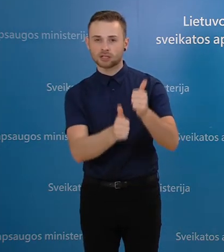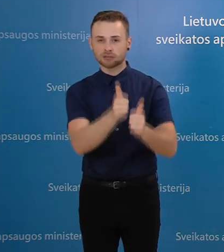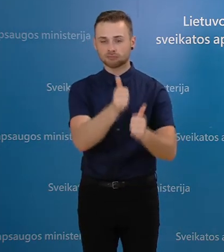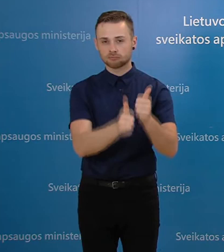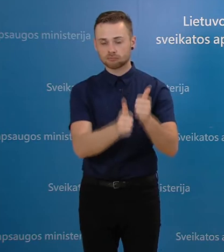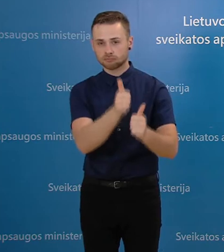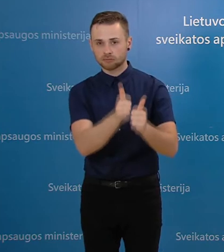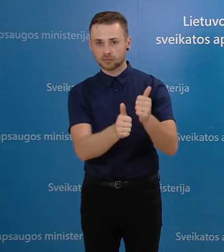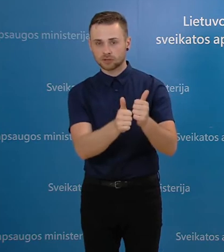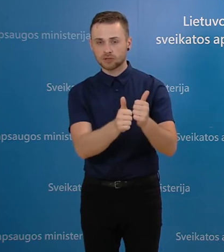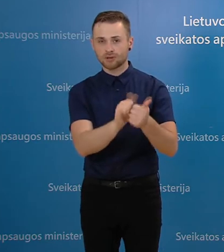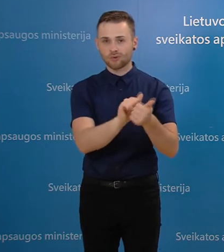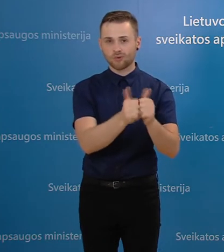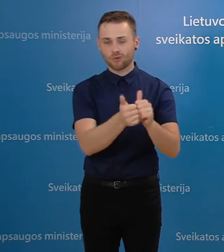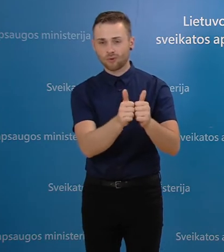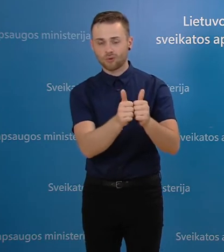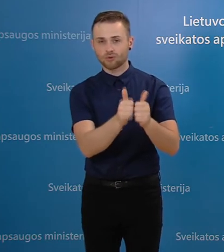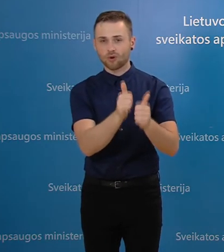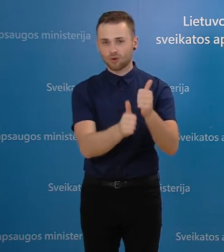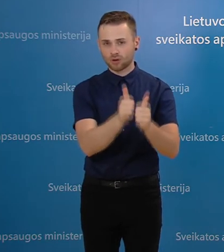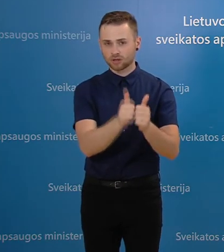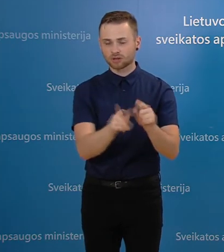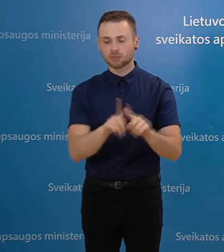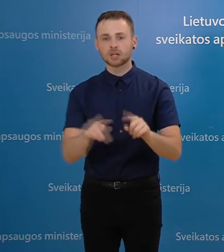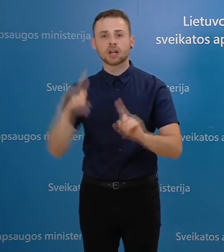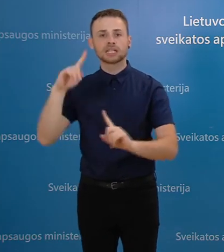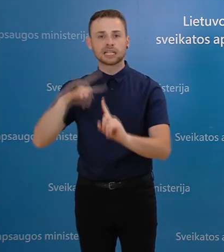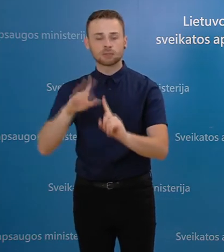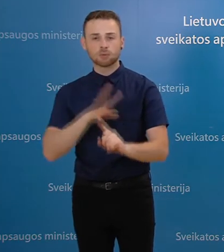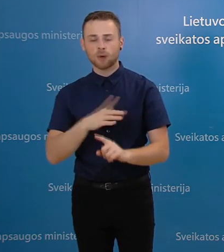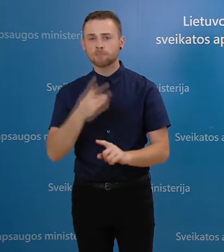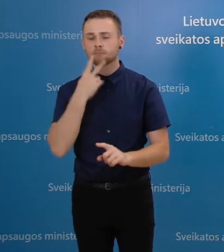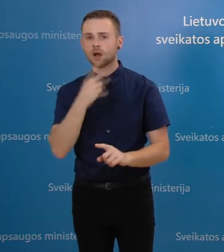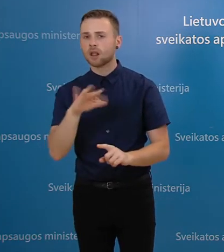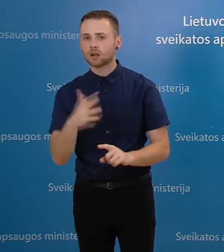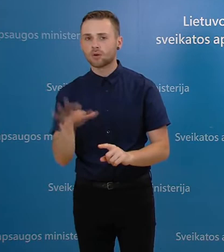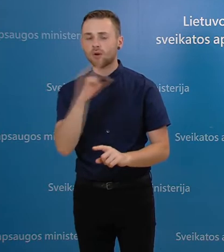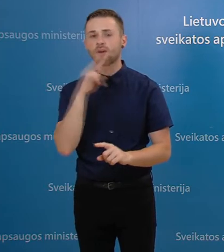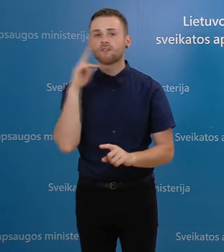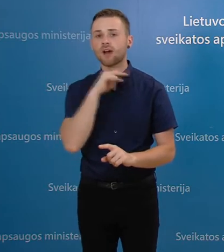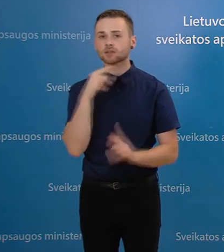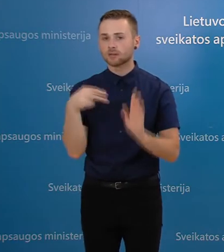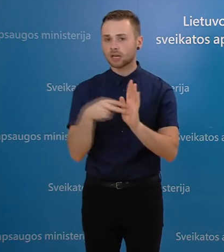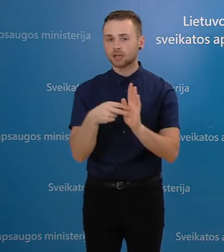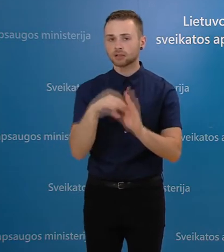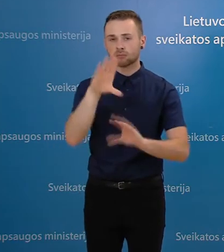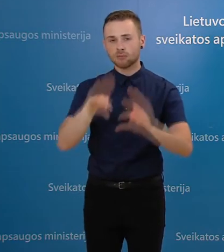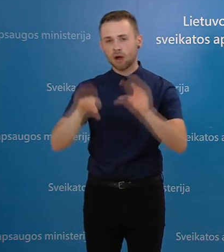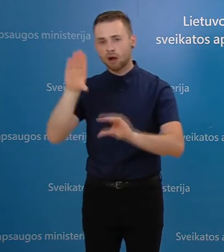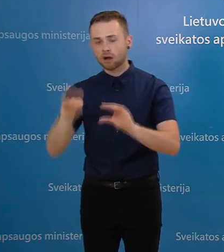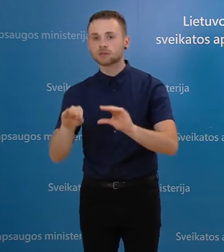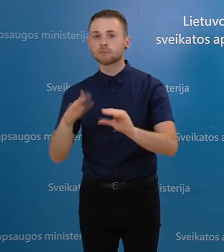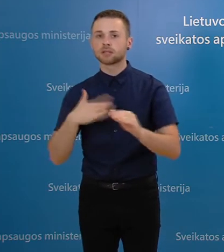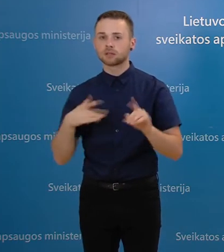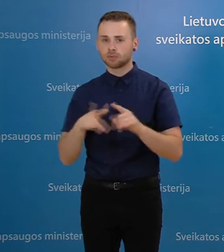tarybos pastebėjimo, kaip jūs minėjote, įvertinti vaistų kainų reguliavimą, tai mes nuolat